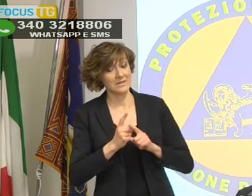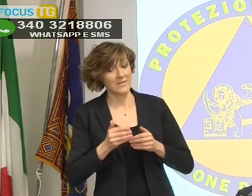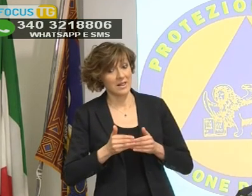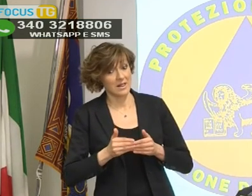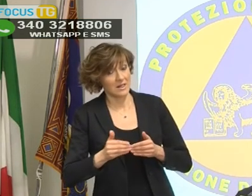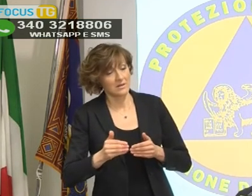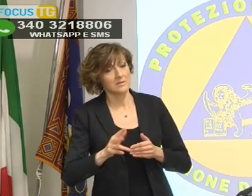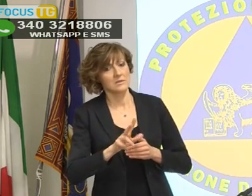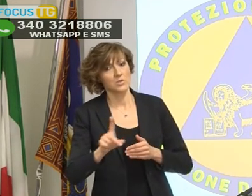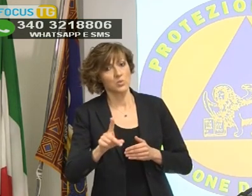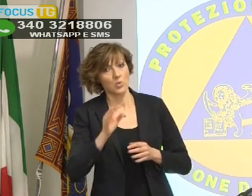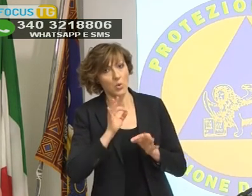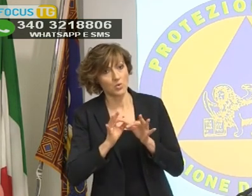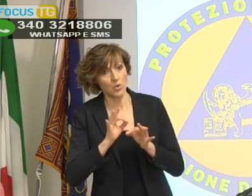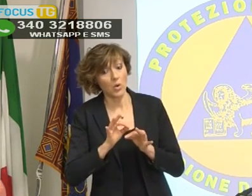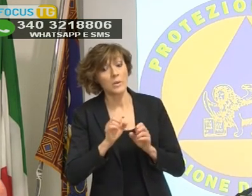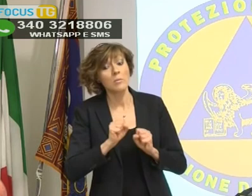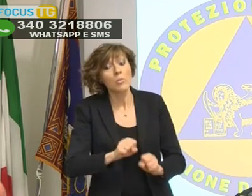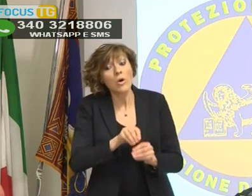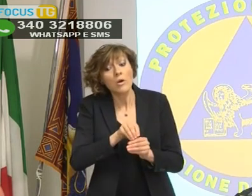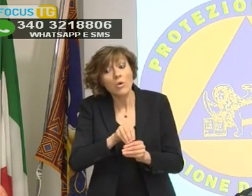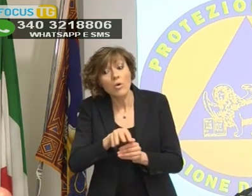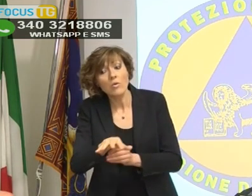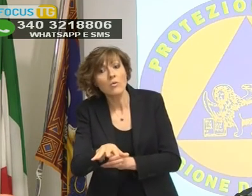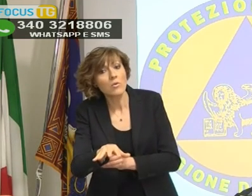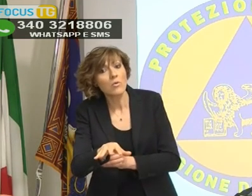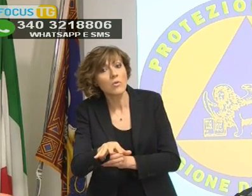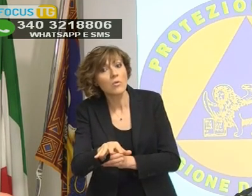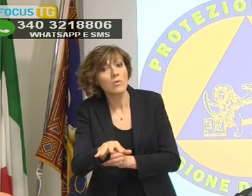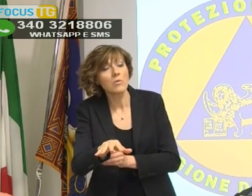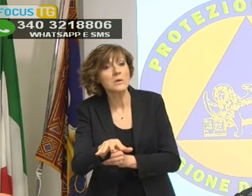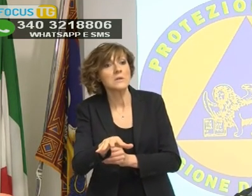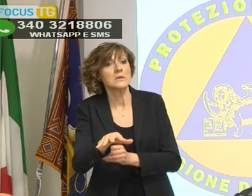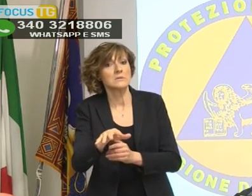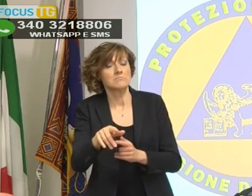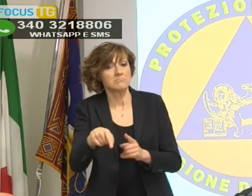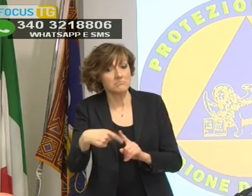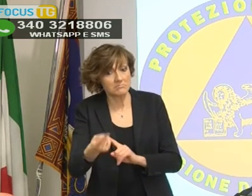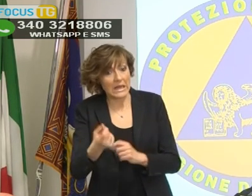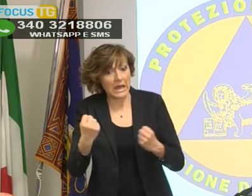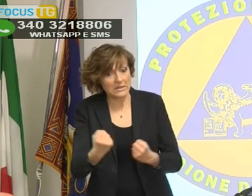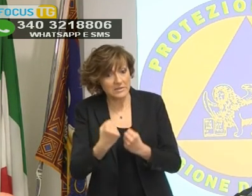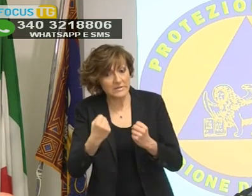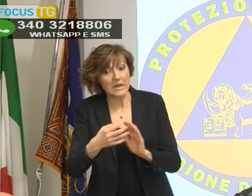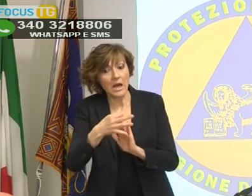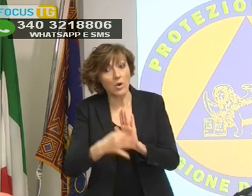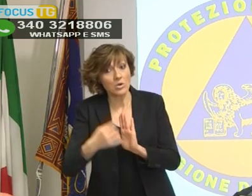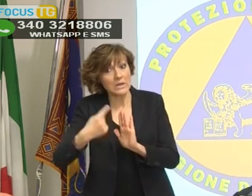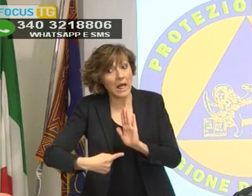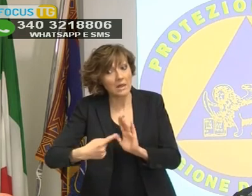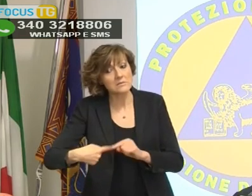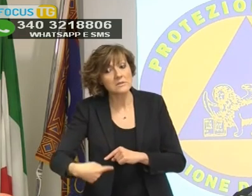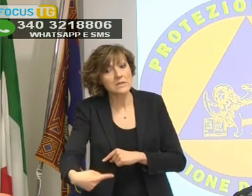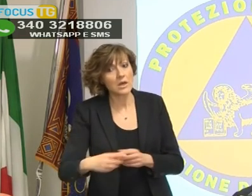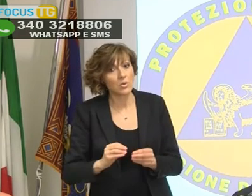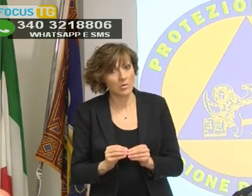al 31 ottobre, quali ricadute ci potrebbero essere nella, non vorrei chiamarla decretazione, insomma, nell'attività di ordinanze regionali ad oggi?